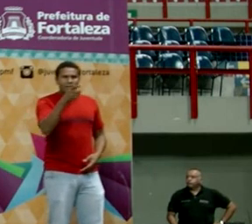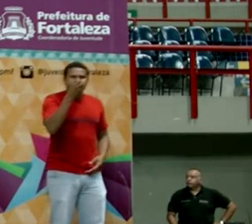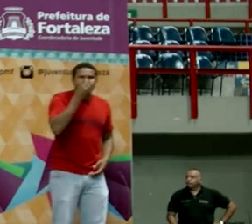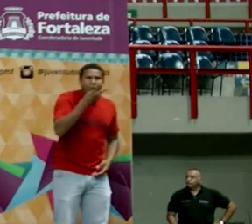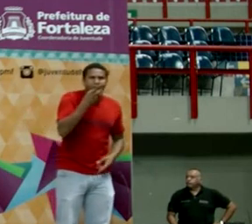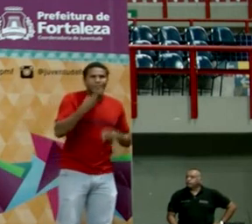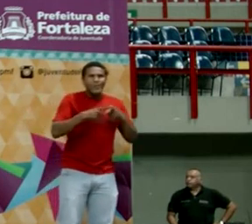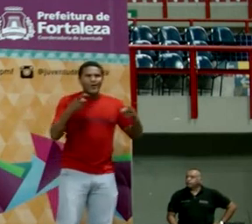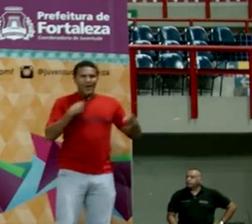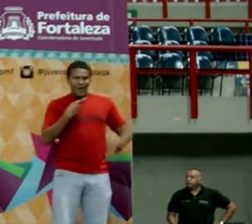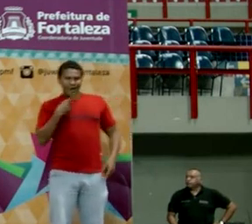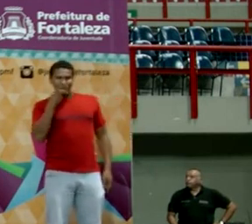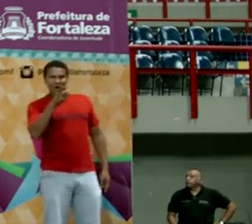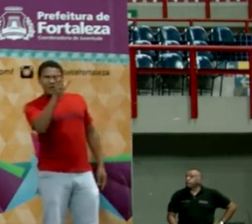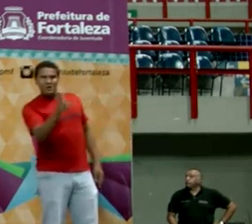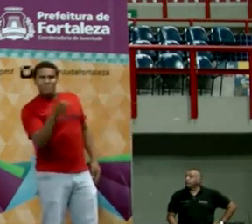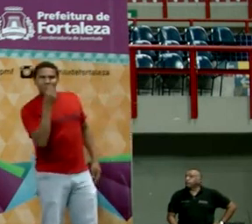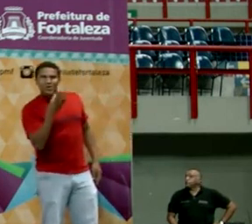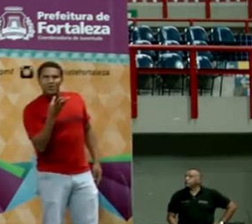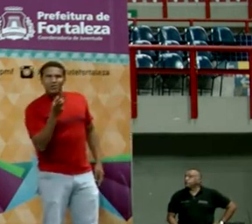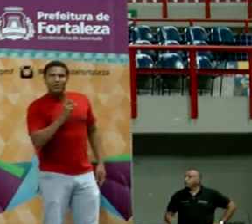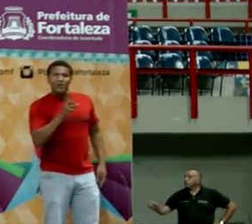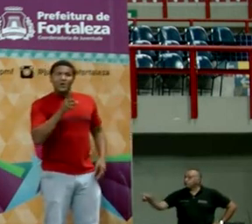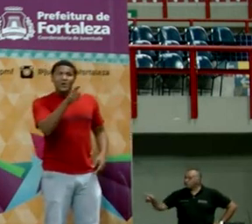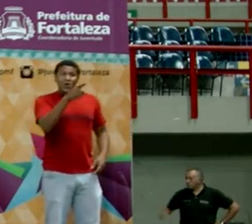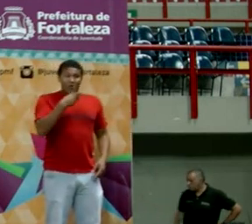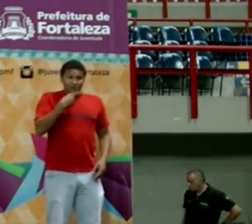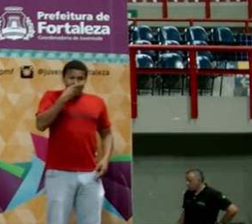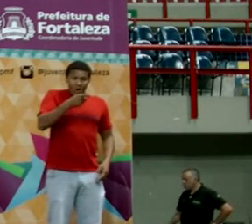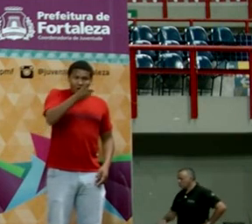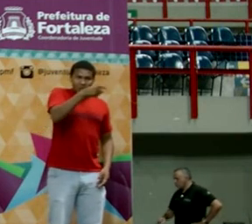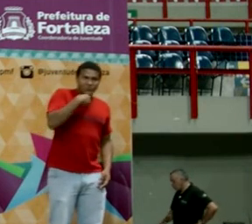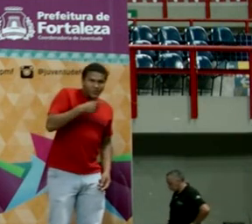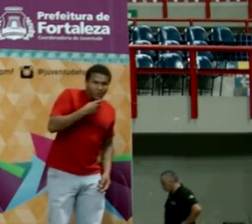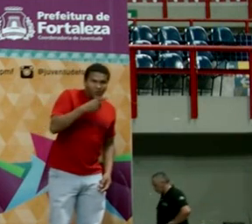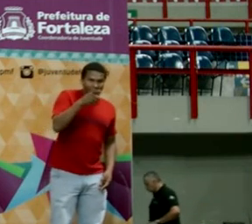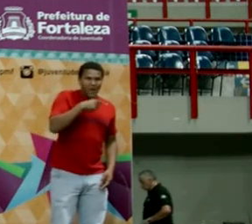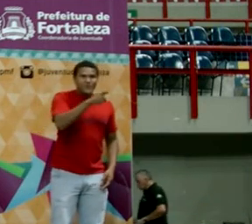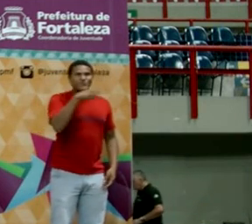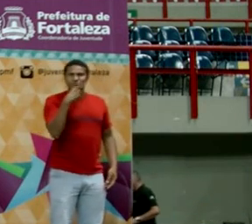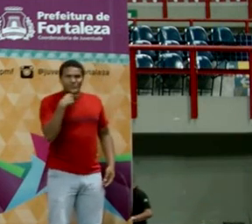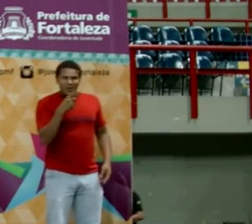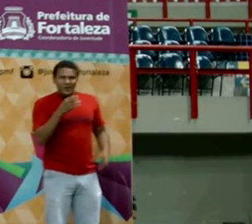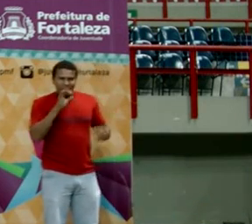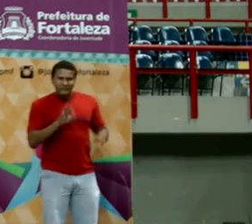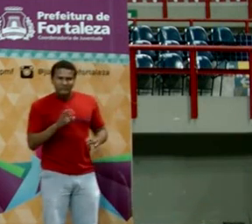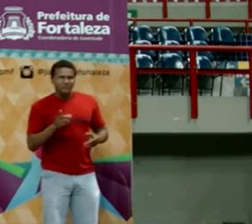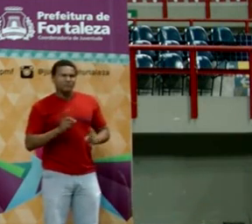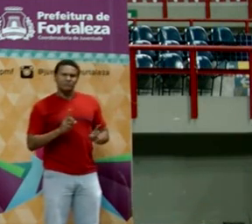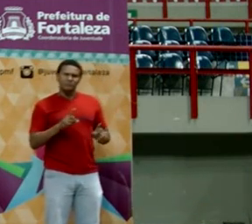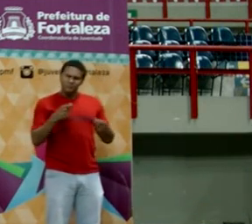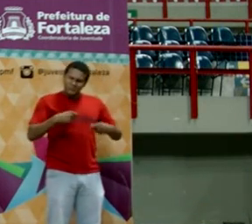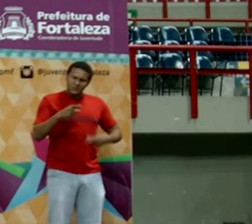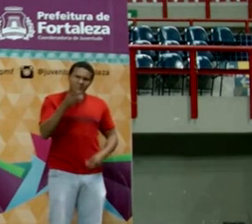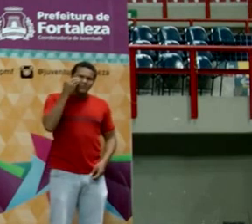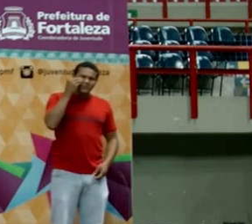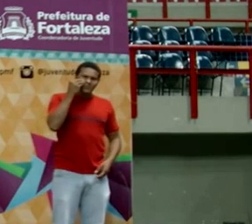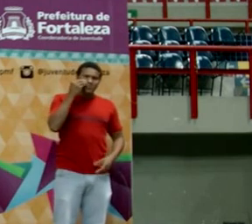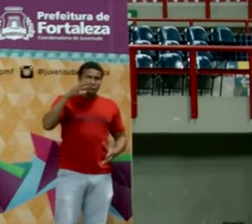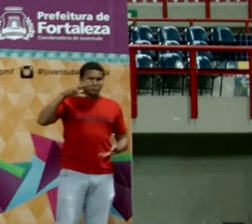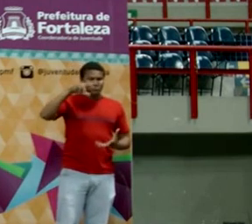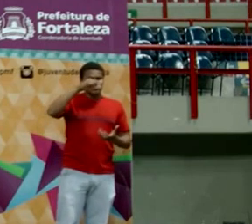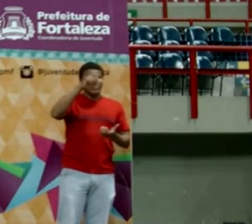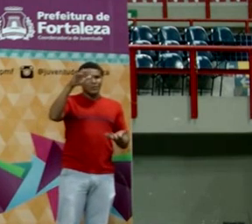bom, você não vai não conseguir se eu disser que você não consegue. Você tem que tentar, tá? E eu acho que o mundo é